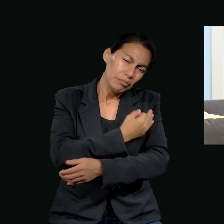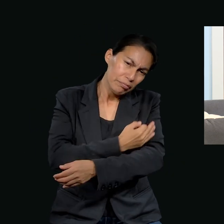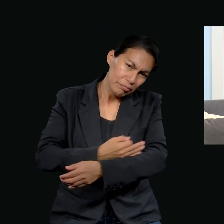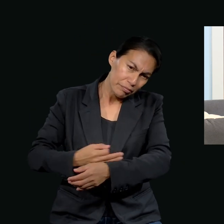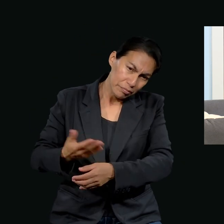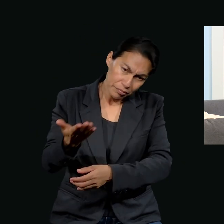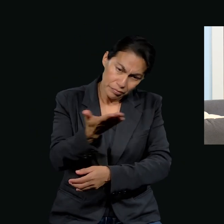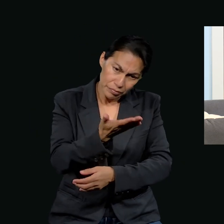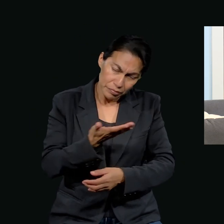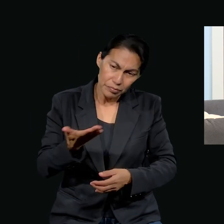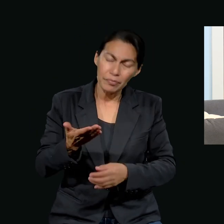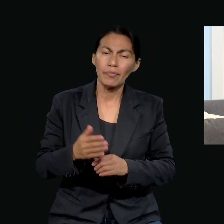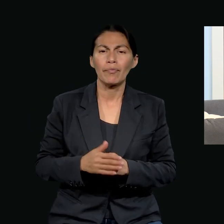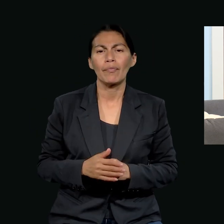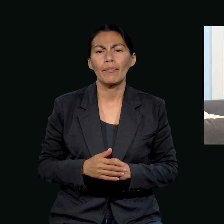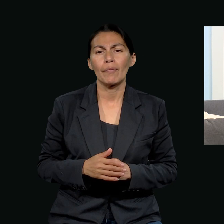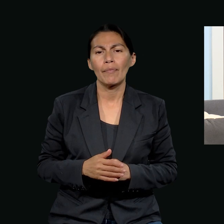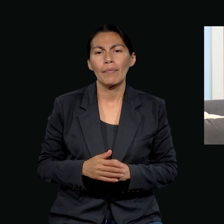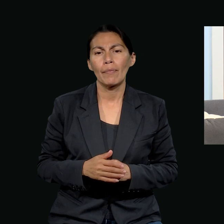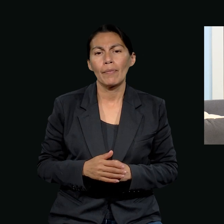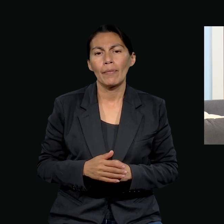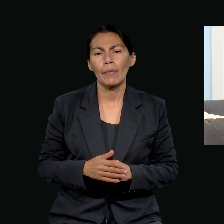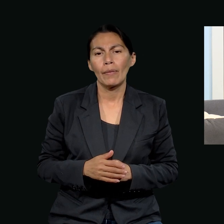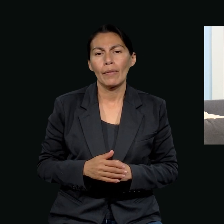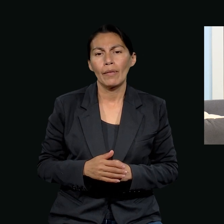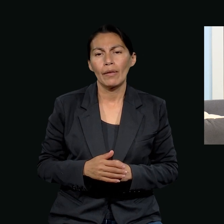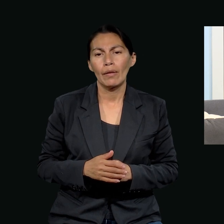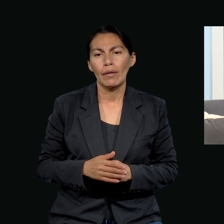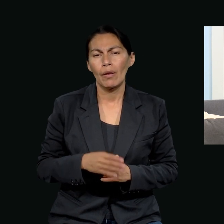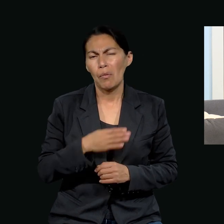sus familias. Y bueno, esto...